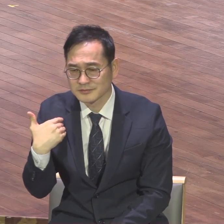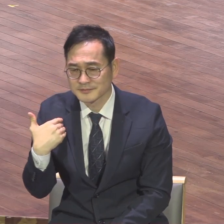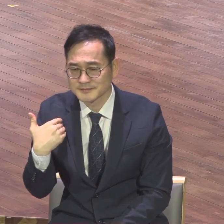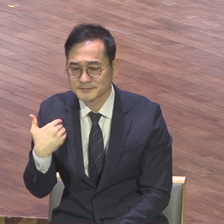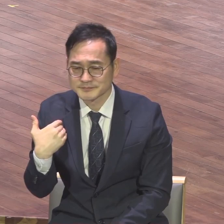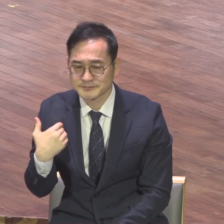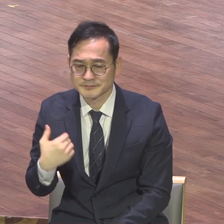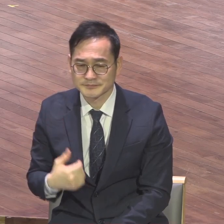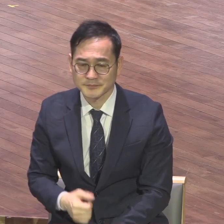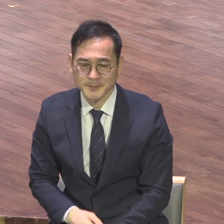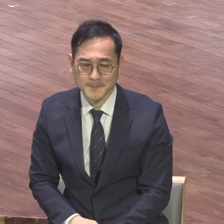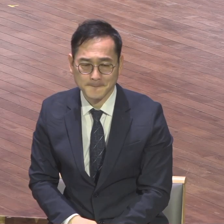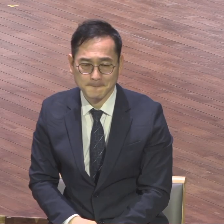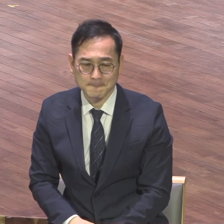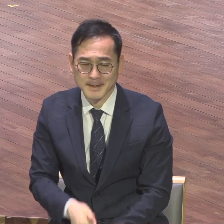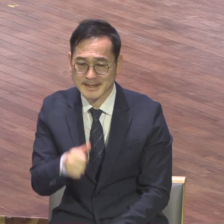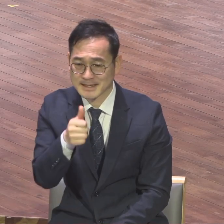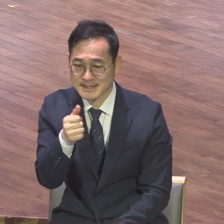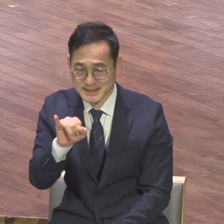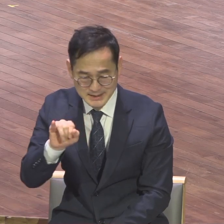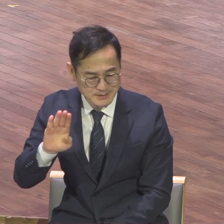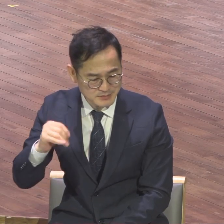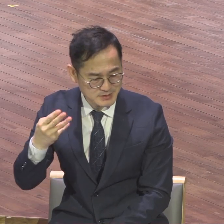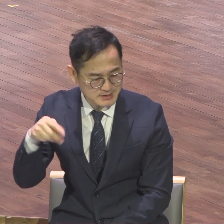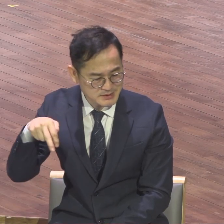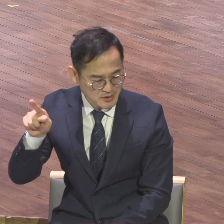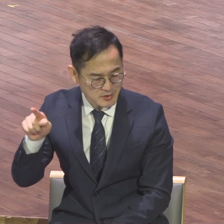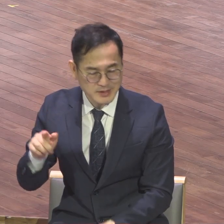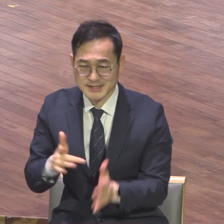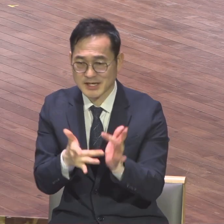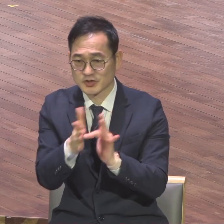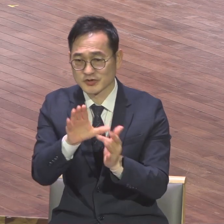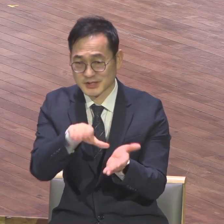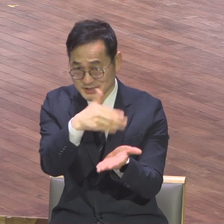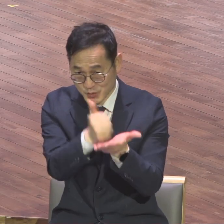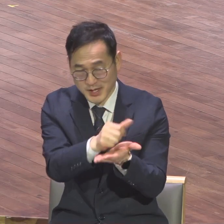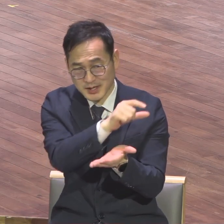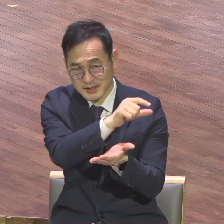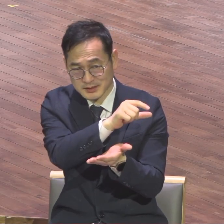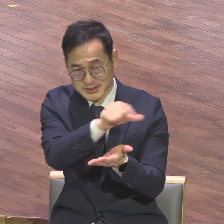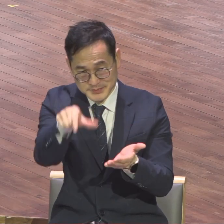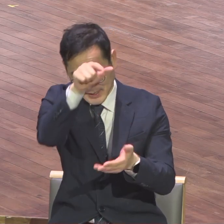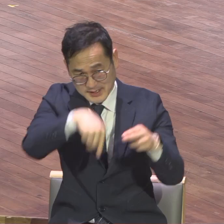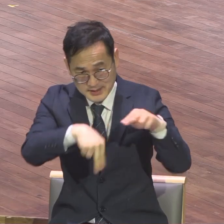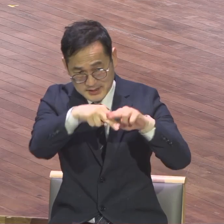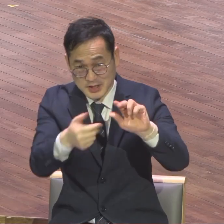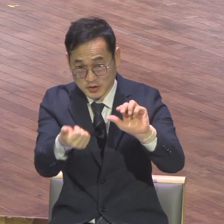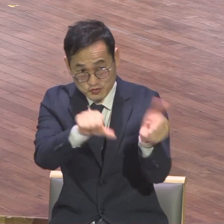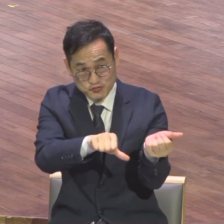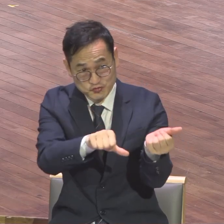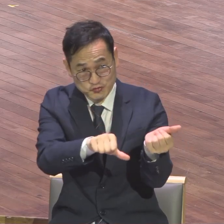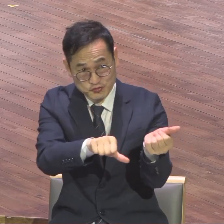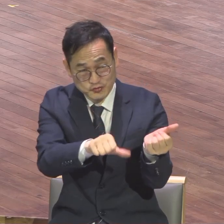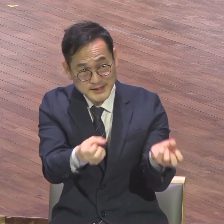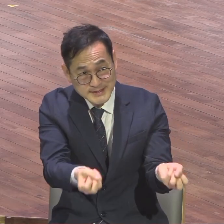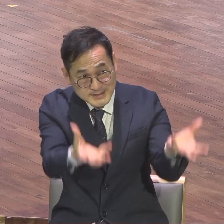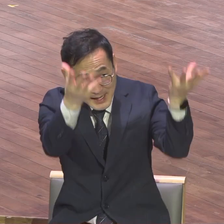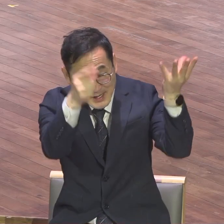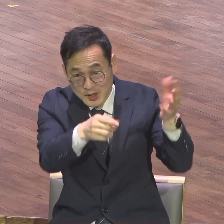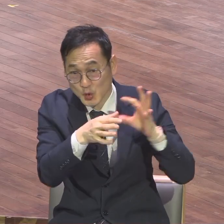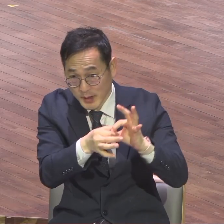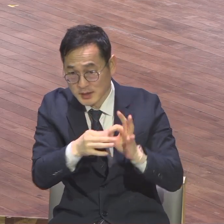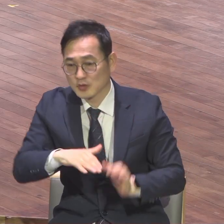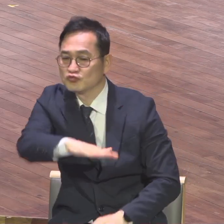히브리 10장 10절에 예수 그리스도의 몸을 단번에 드림으로 말미암아 우리가 거룩하게 되었노라.